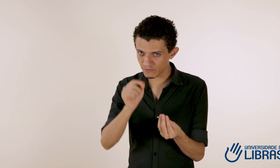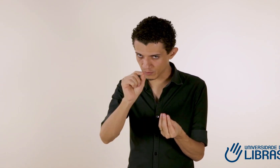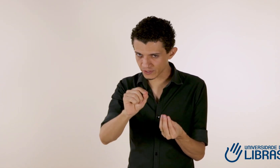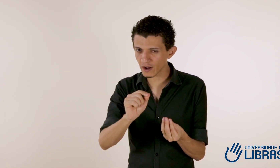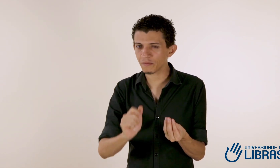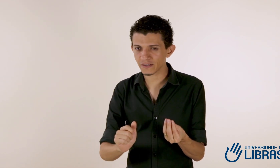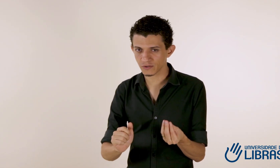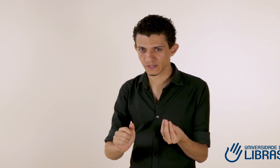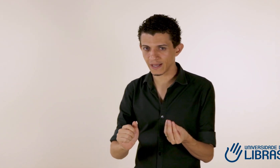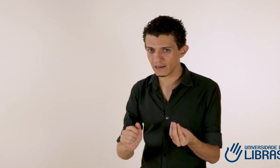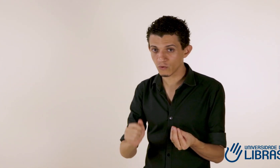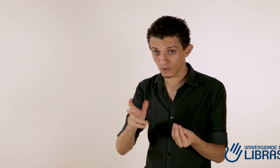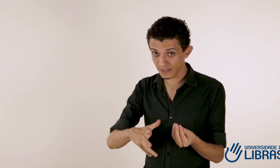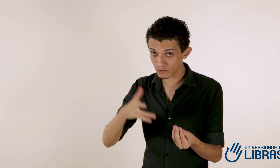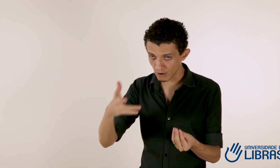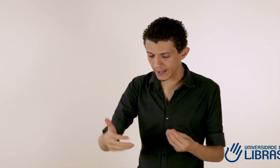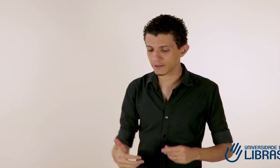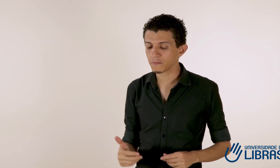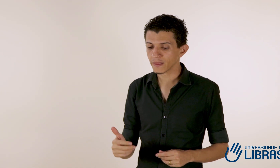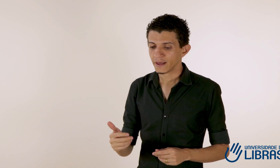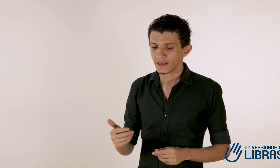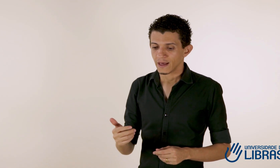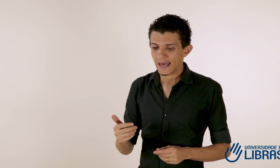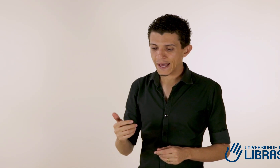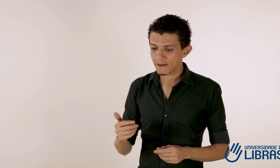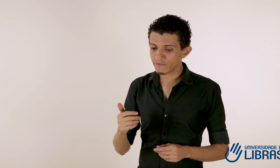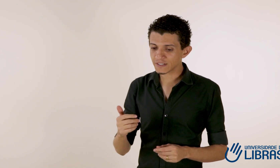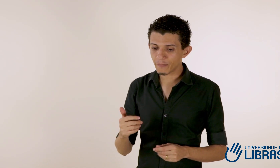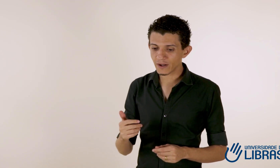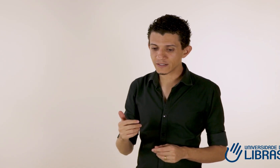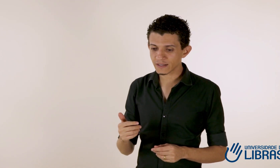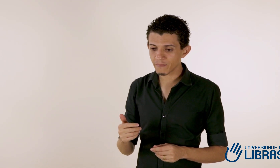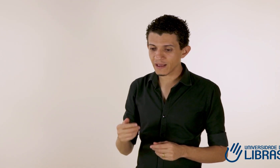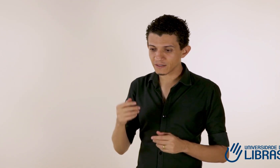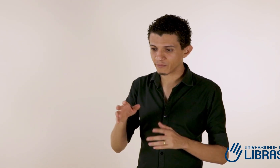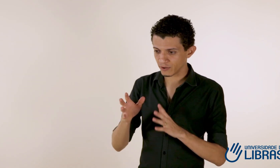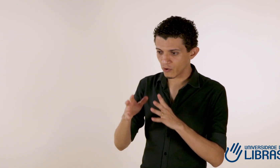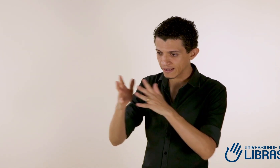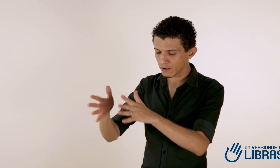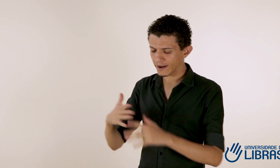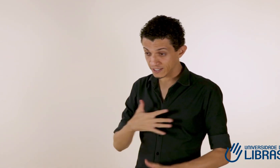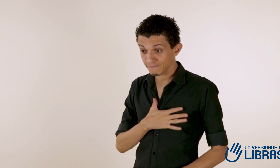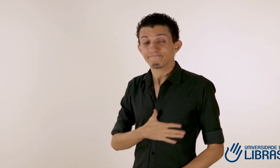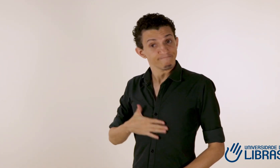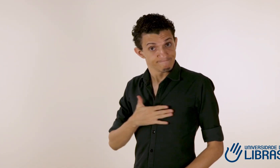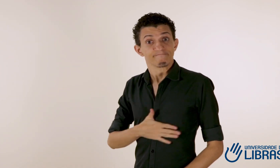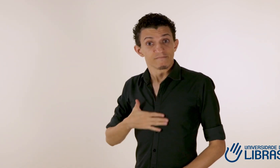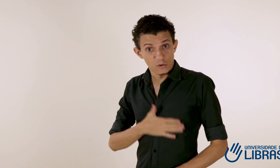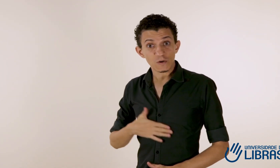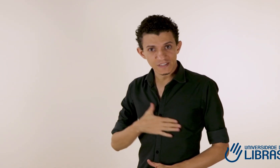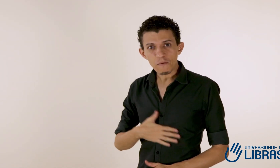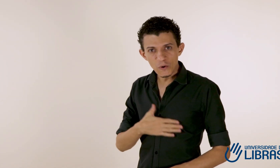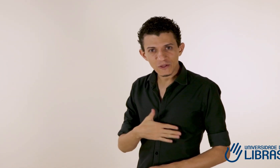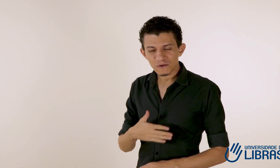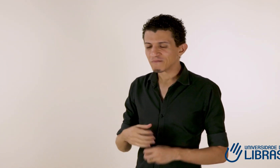Vou mostrar como é que se usa ele no contexto correto. E você pode dizer também, o restaurante, gostei muito